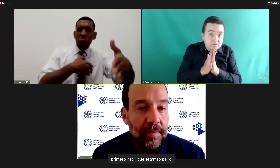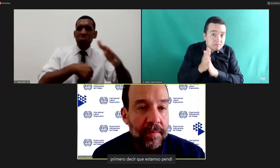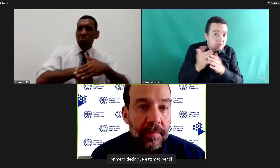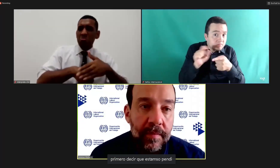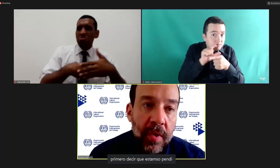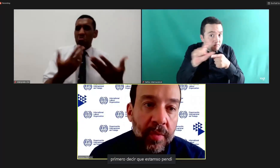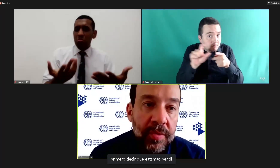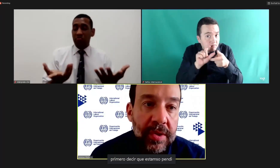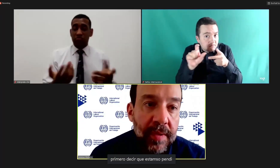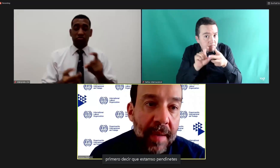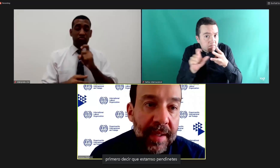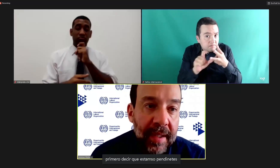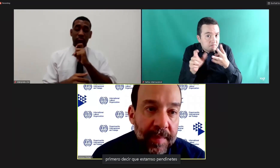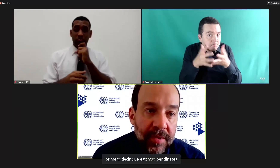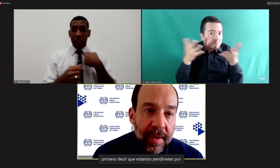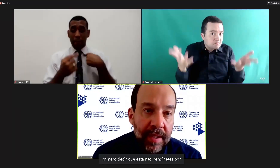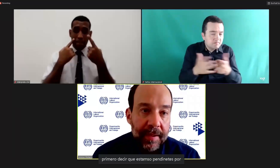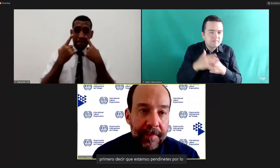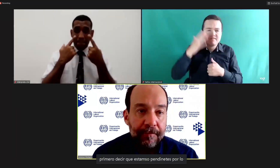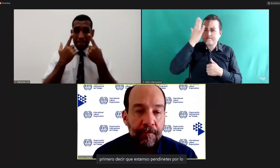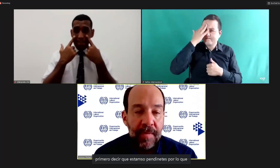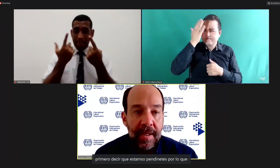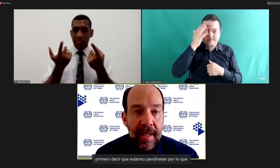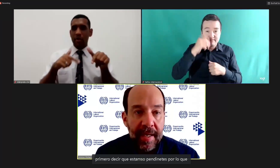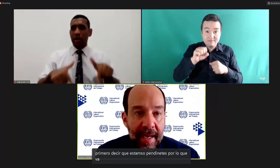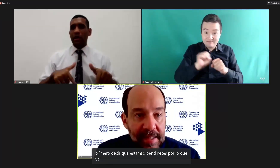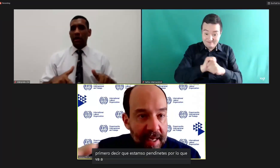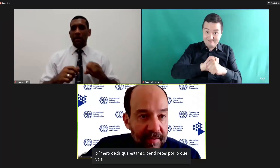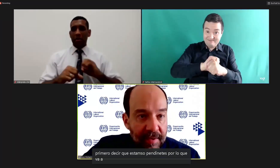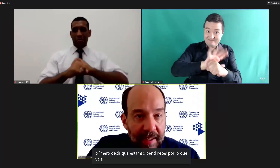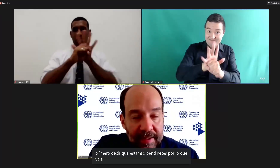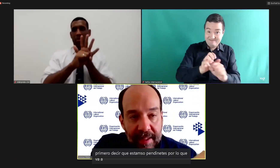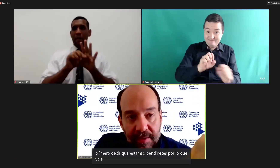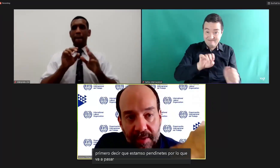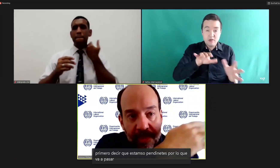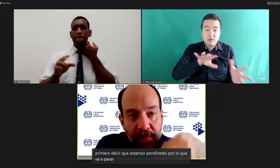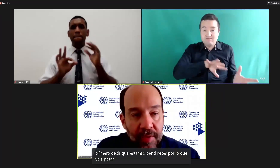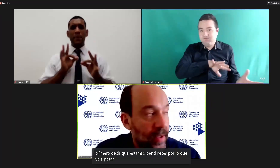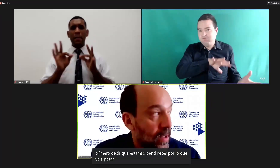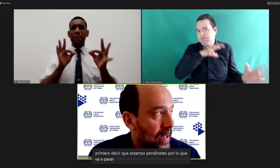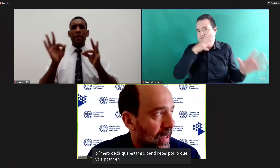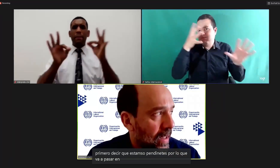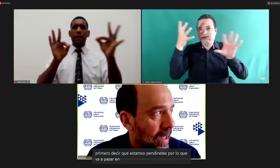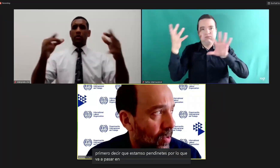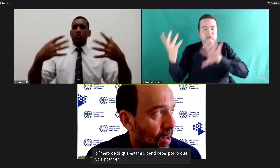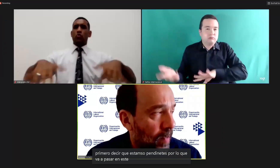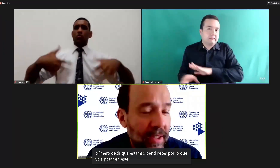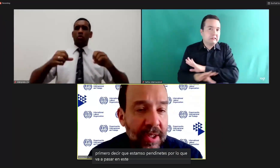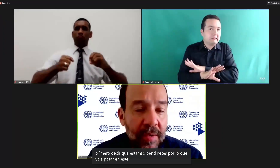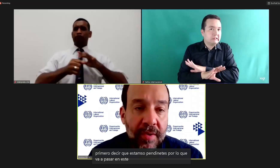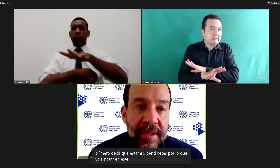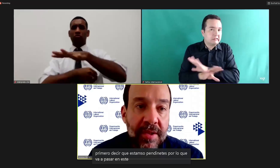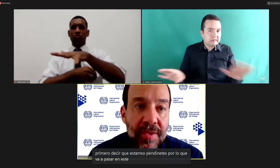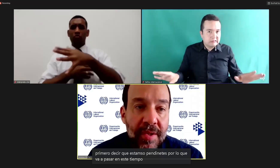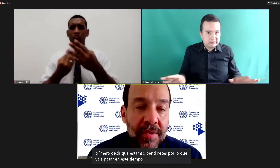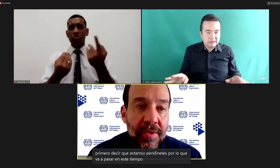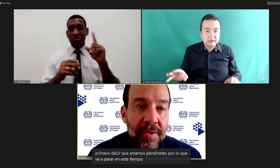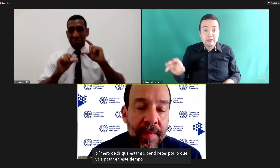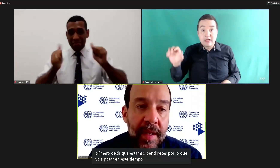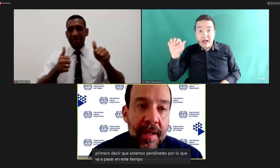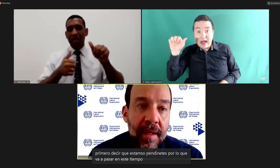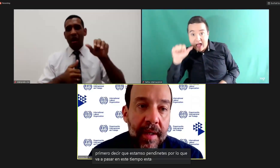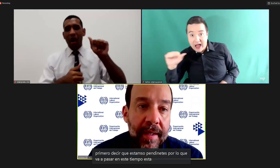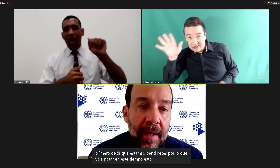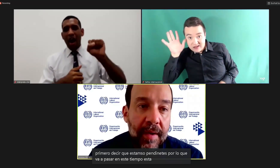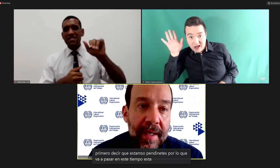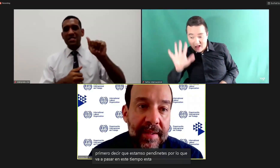pandemia ha sido como un tsunami que empezó ahí en Asia, vino arrastrándose por Europa, llegó a los Estados